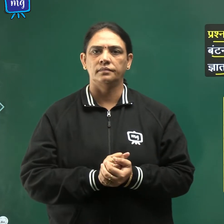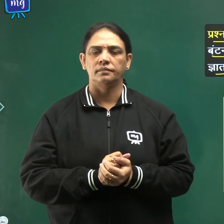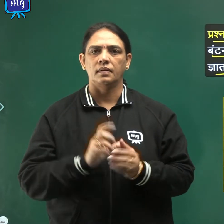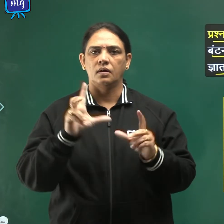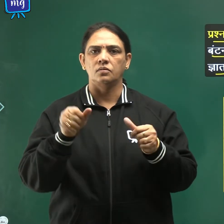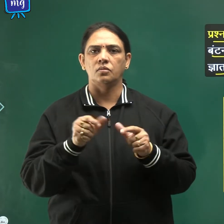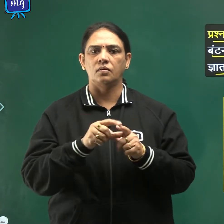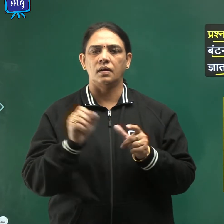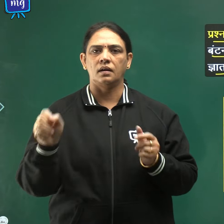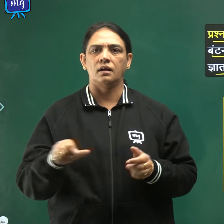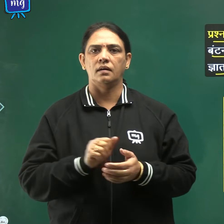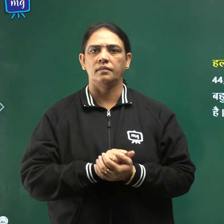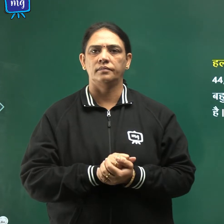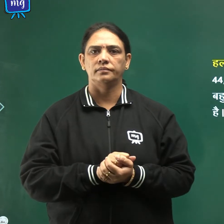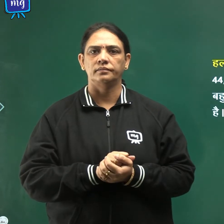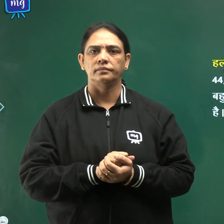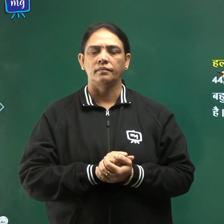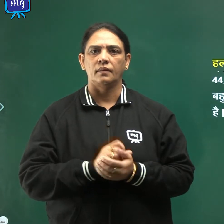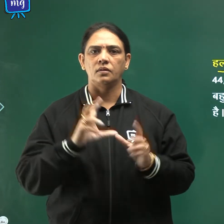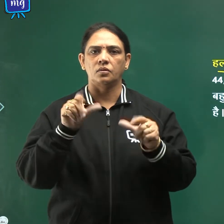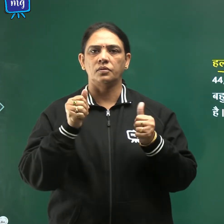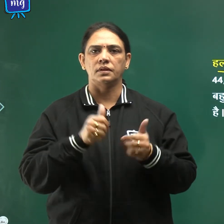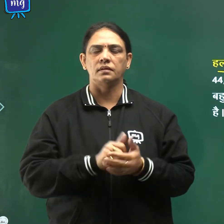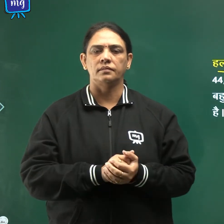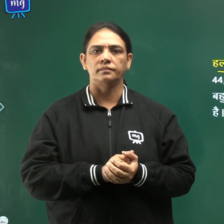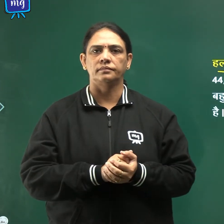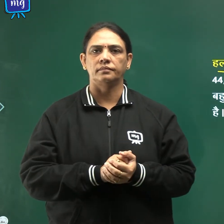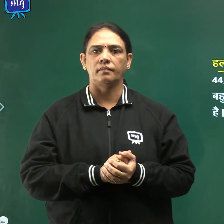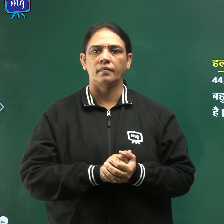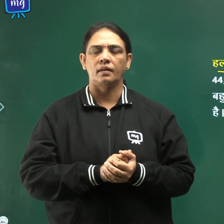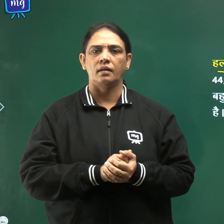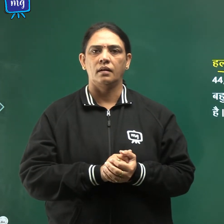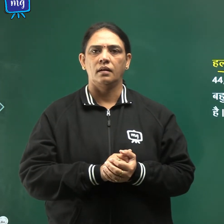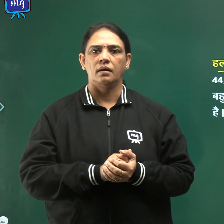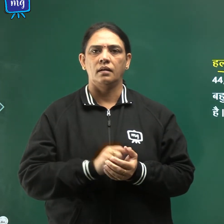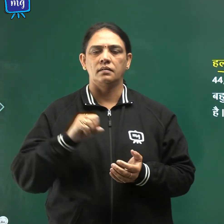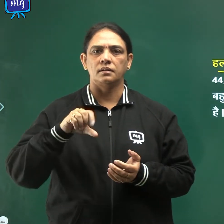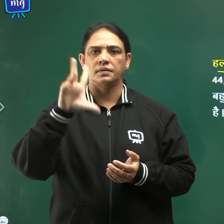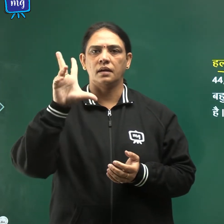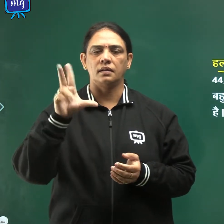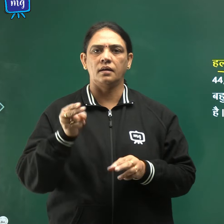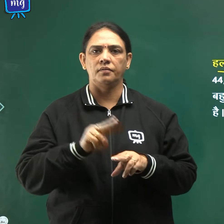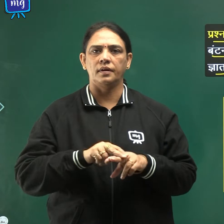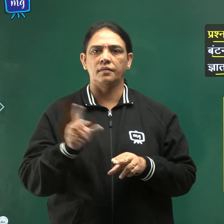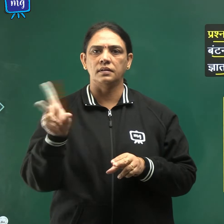ज्ञात करना है। हल सबसे अधिक बारंबारता